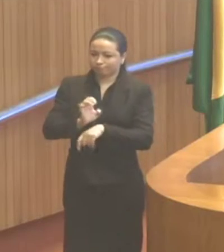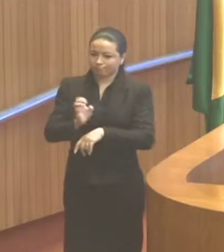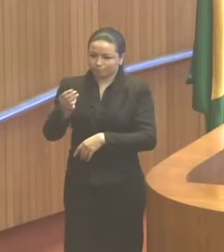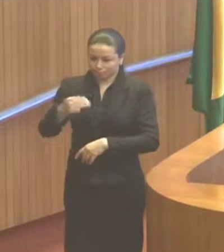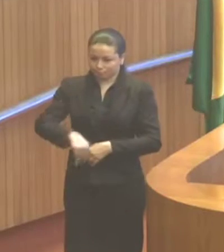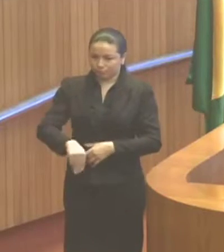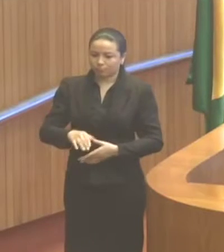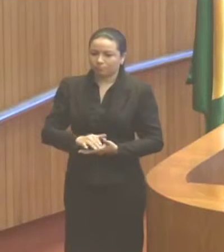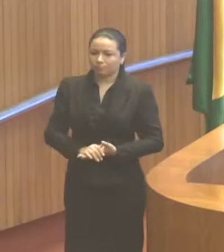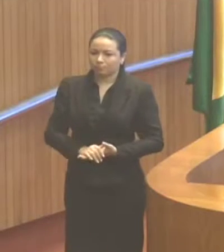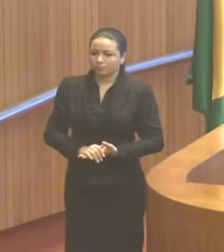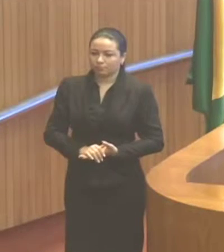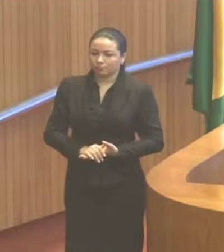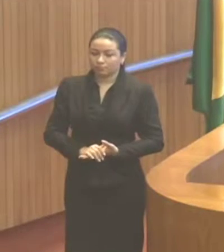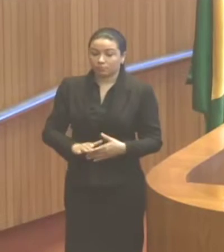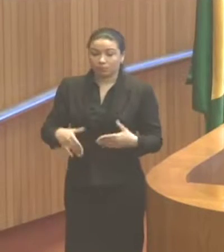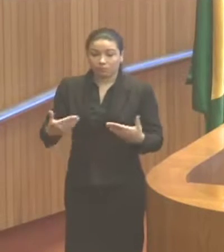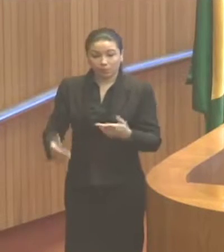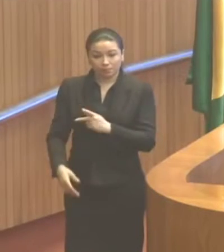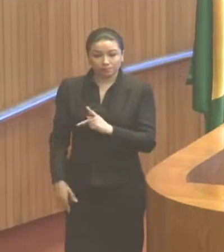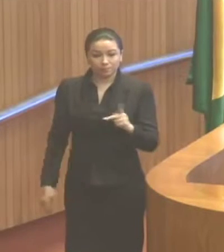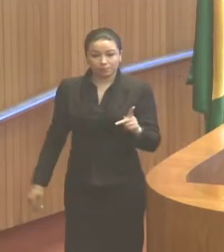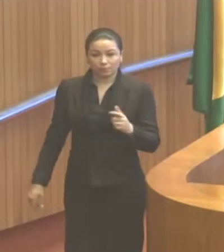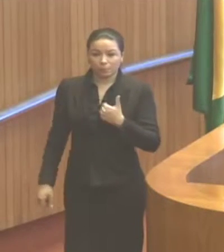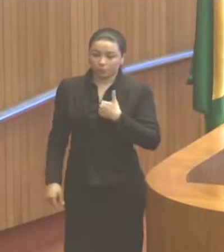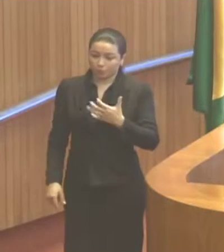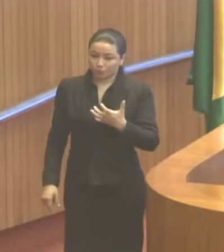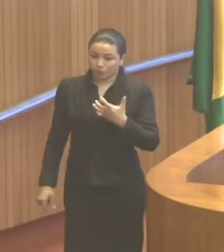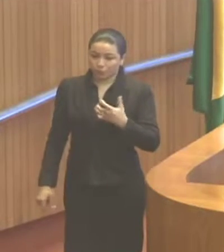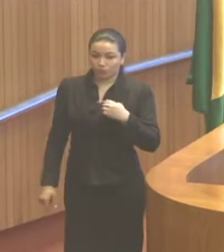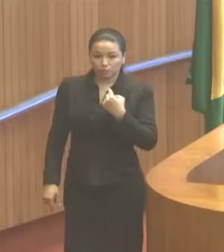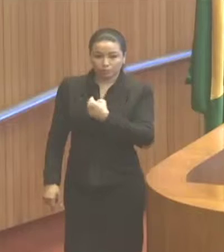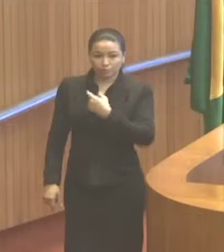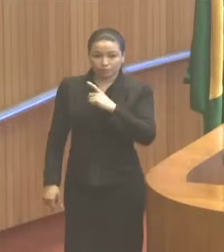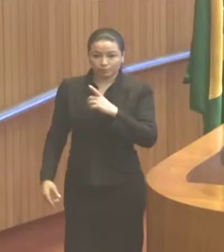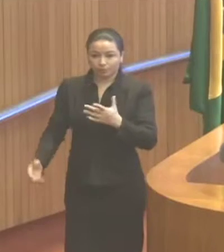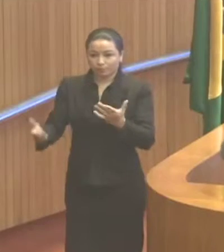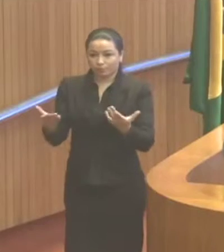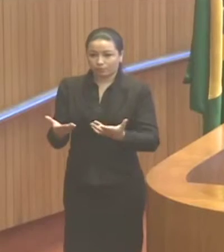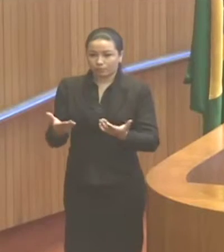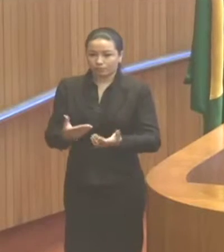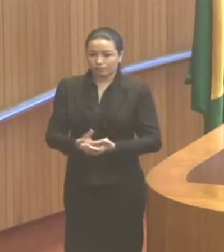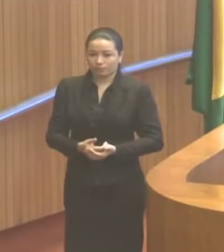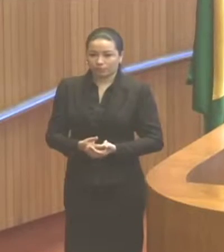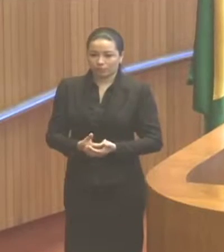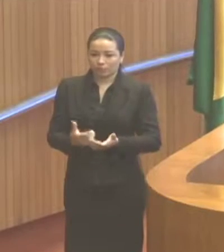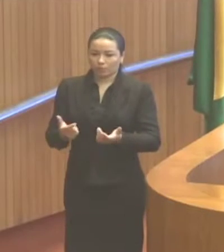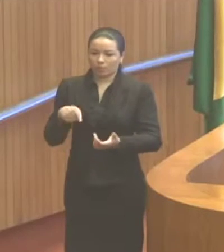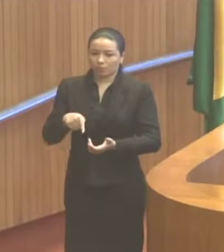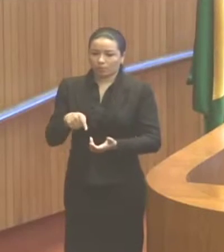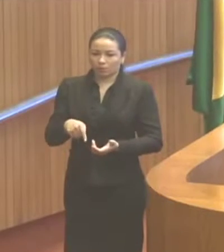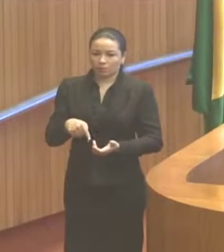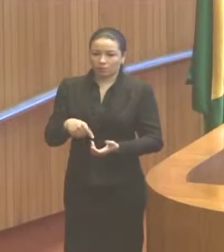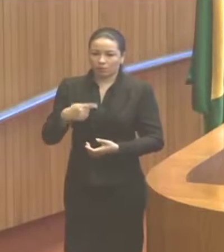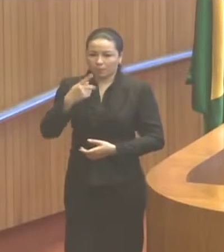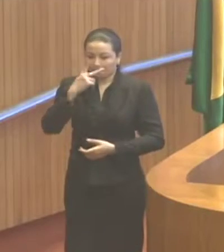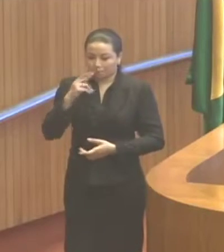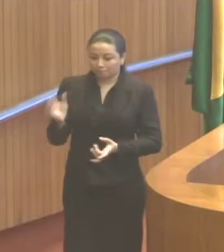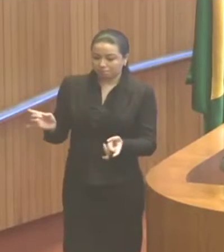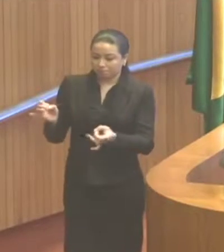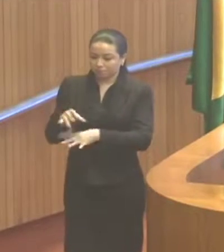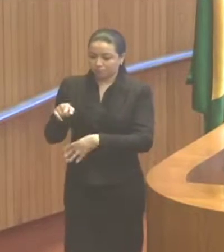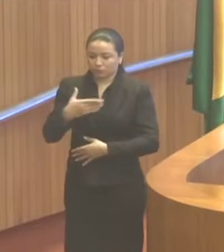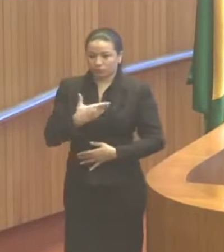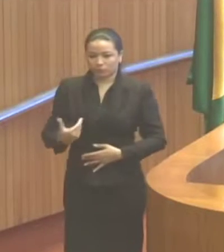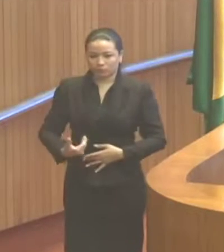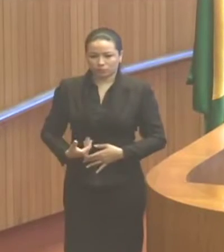Maranhão. Então, presidente, nós estamos agora no ocaso de um governo, nós estamos